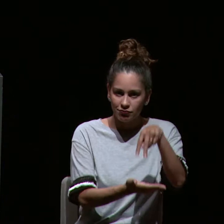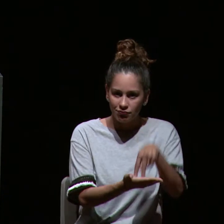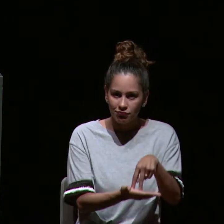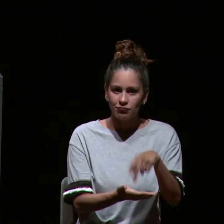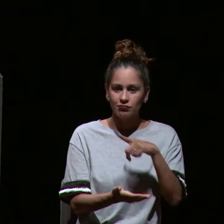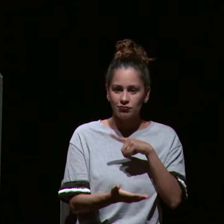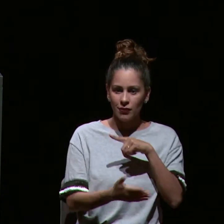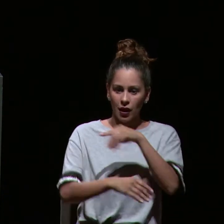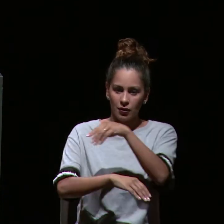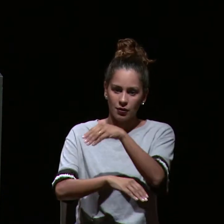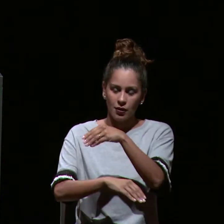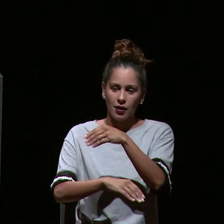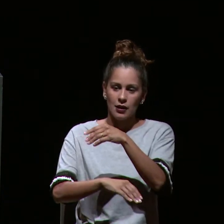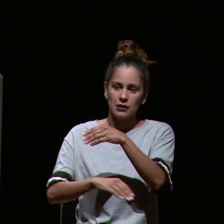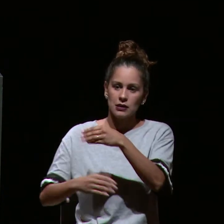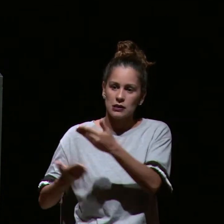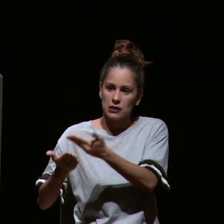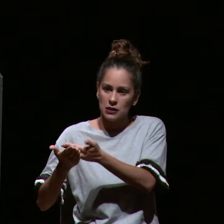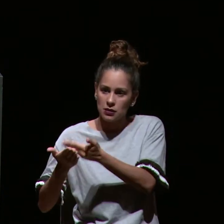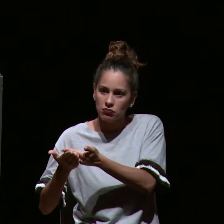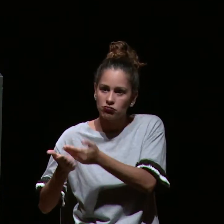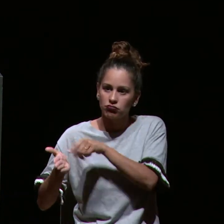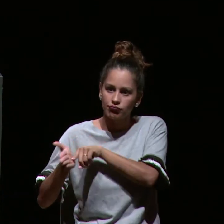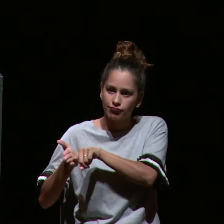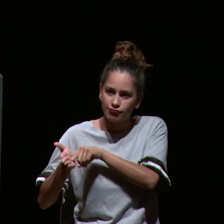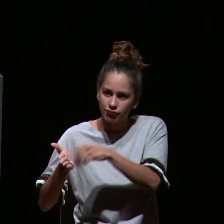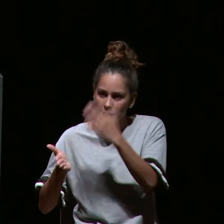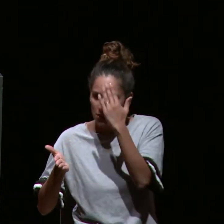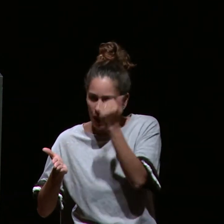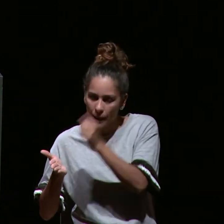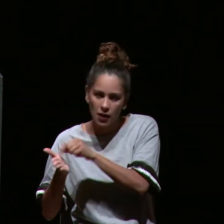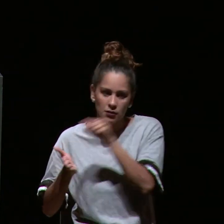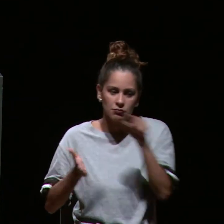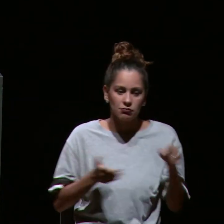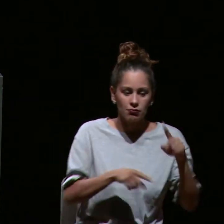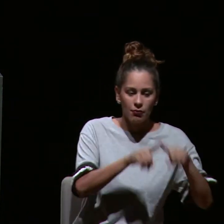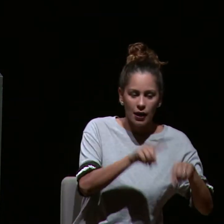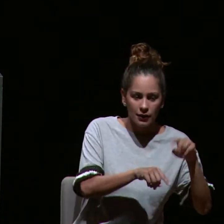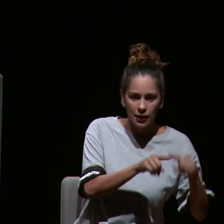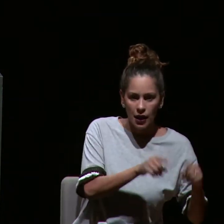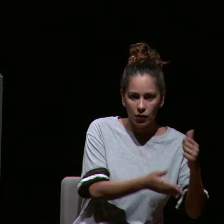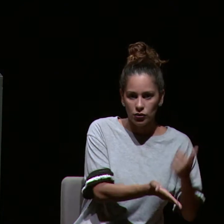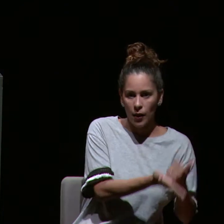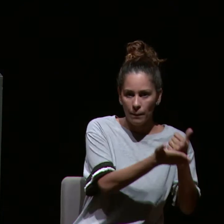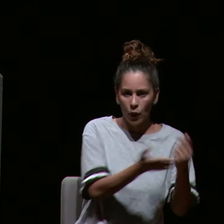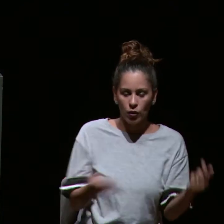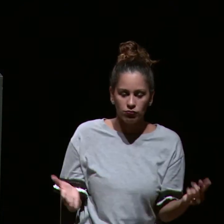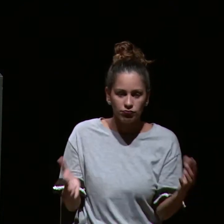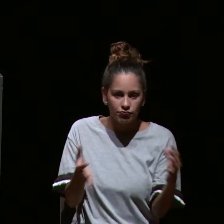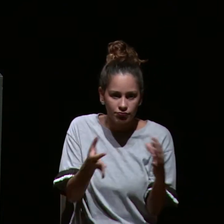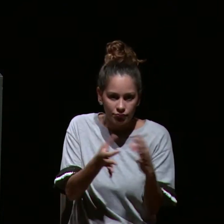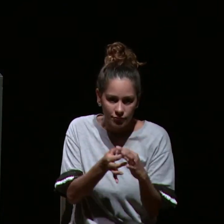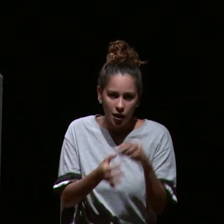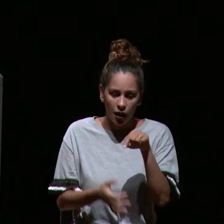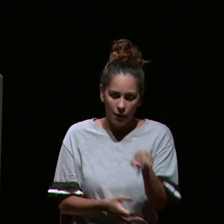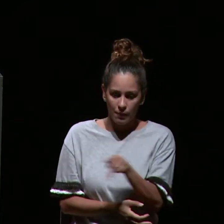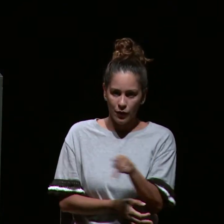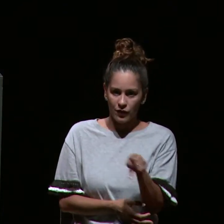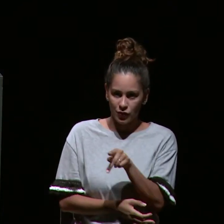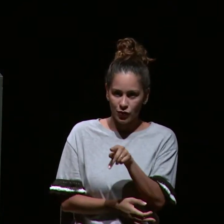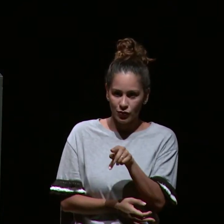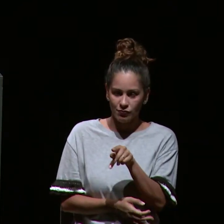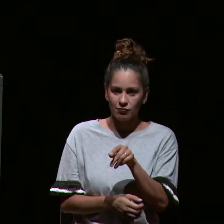estas instituições, somos capazes de saltar inúmeras armadilhas, entre elas aquelas impostas por instituições que